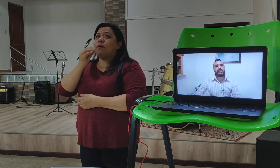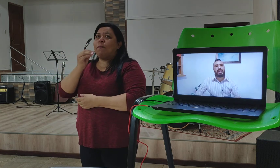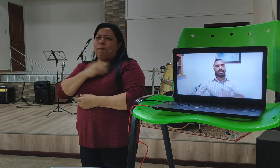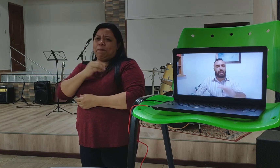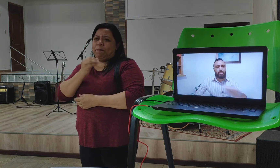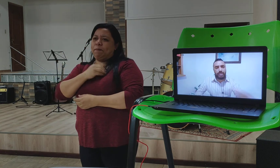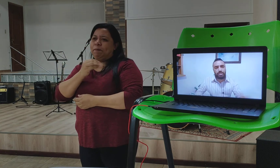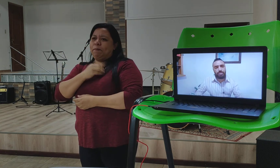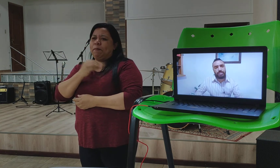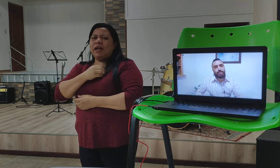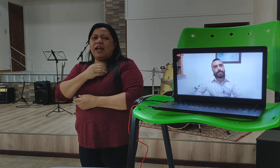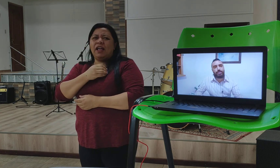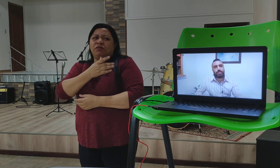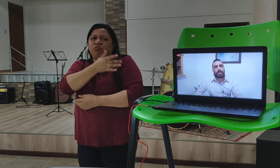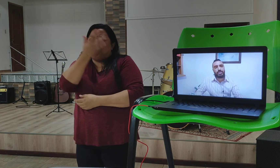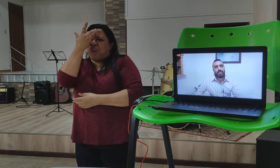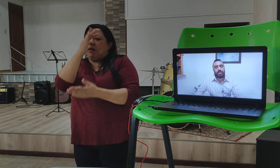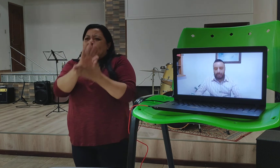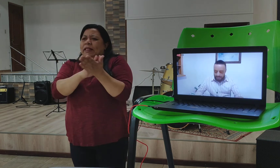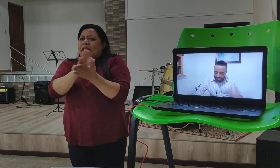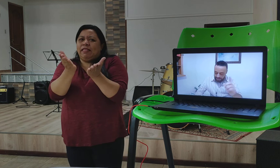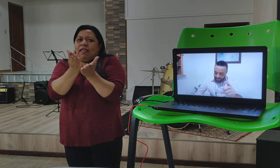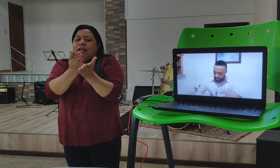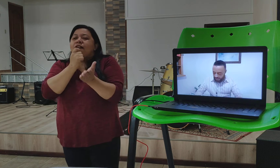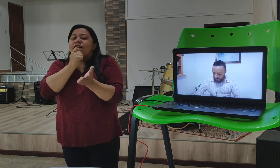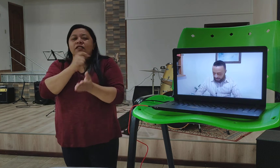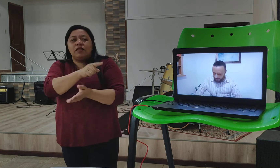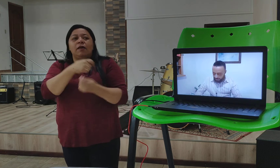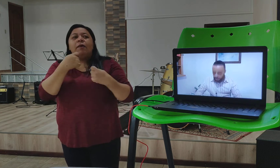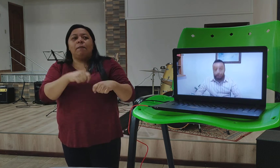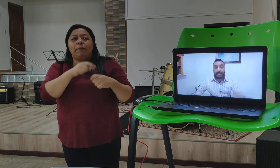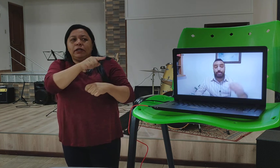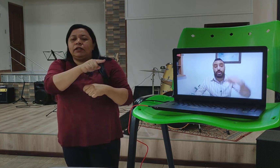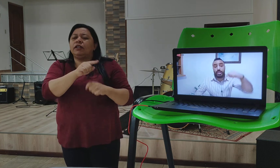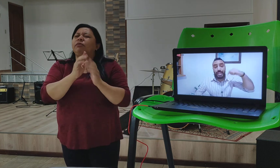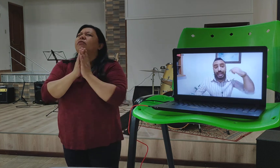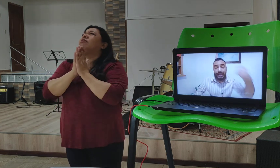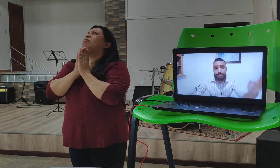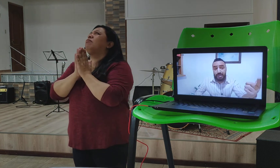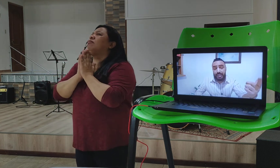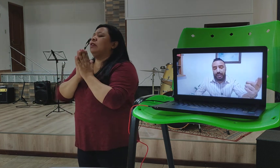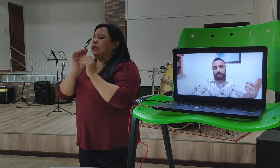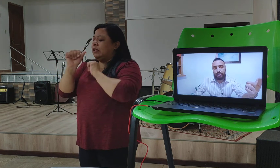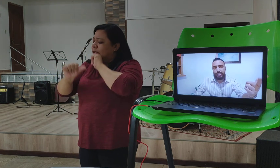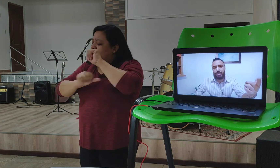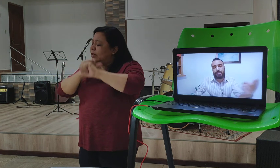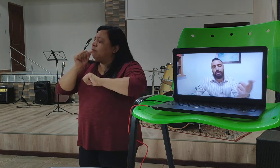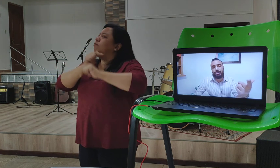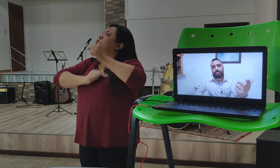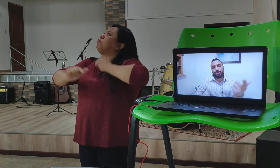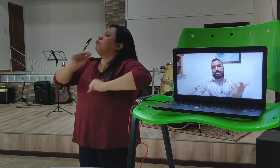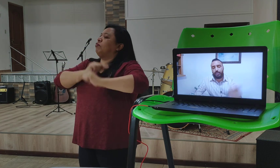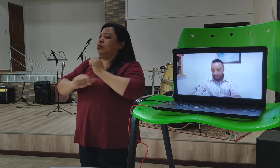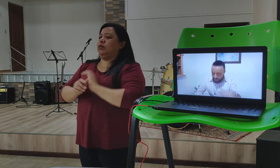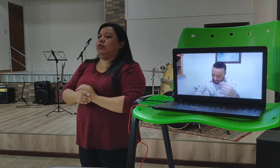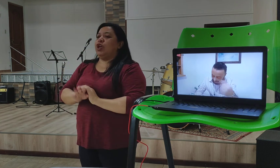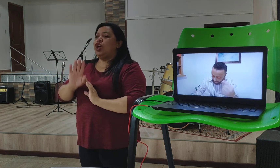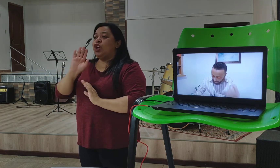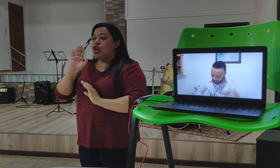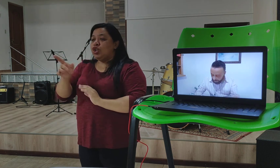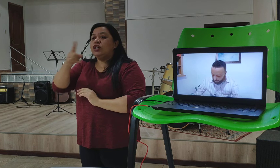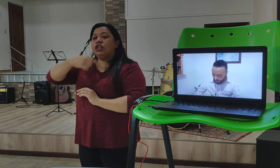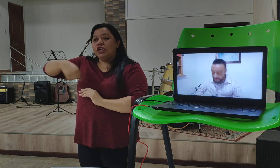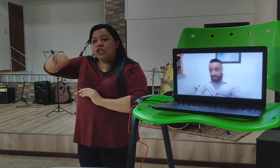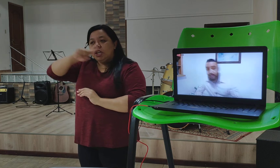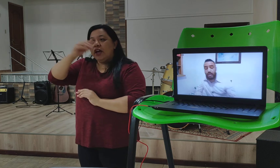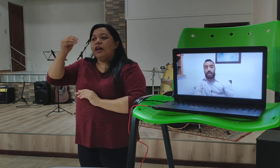conhecimento ainda ignorante no que diz respeito às coisas de Deus, ele deve orar assim. O pecador que já é experiente no que diz respeito aos assuntos da salvação, ele